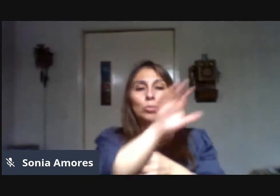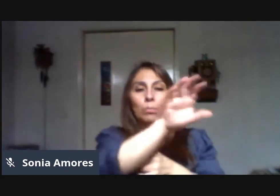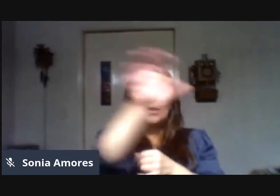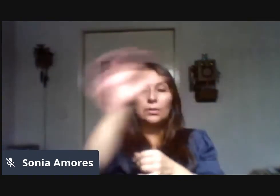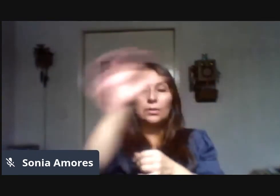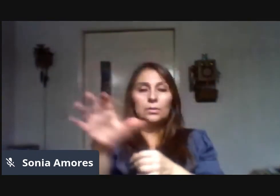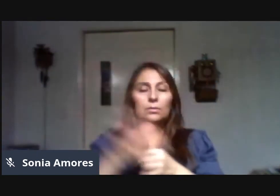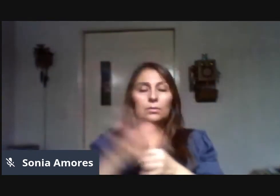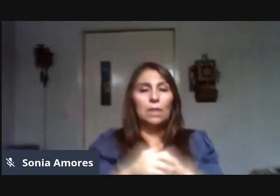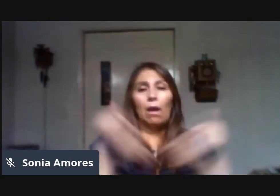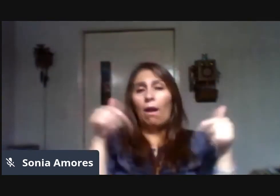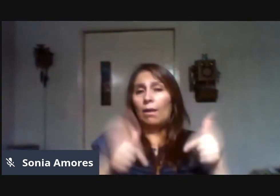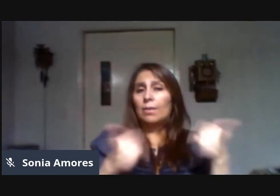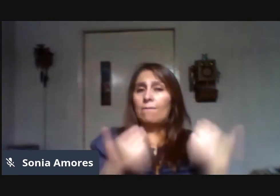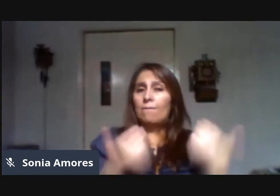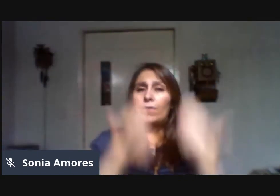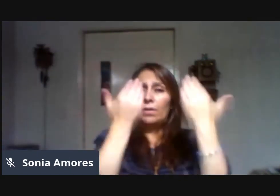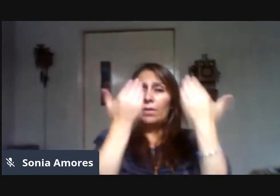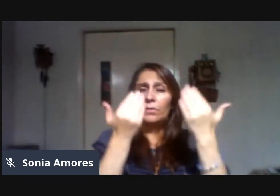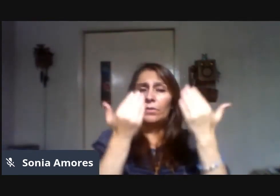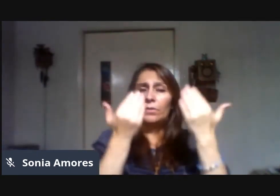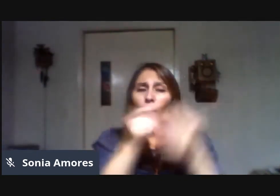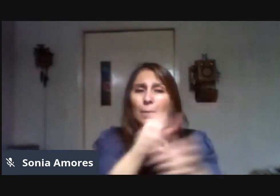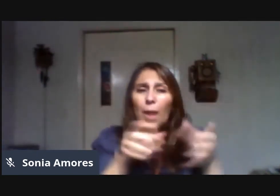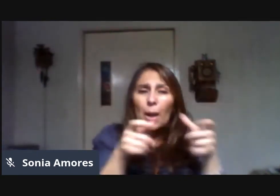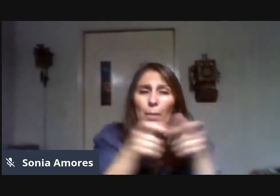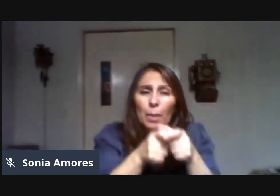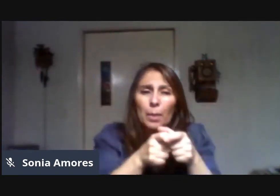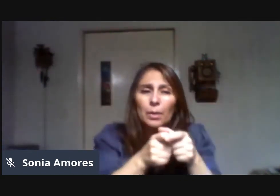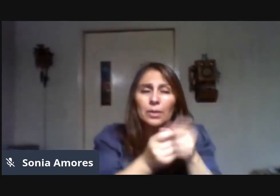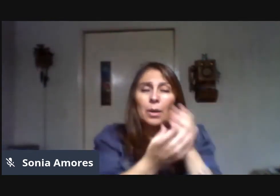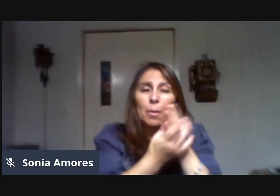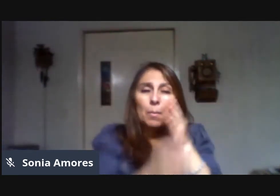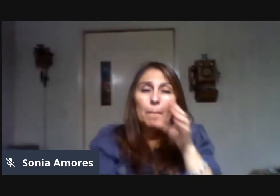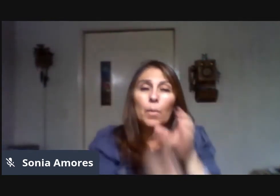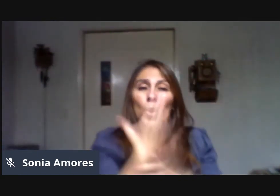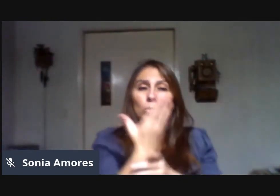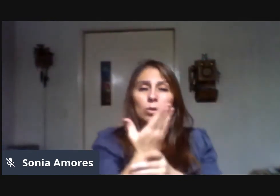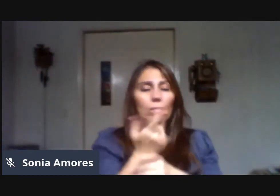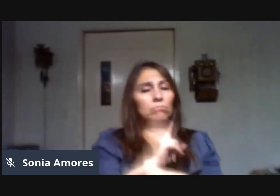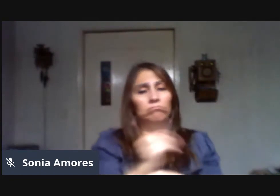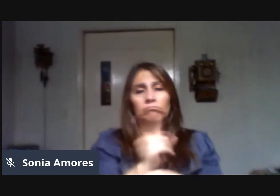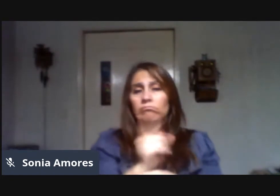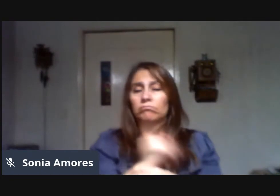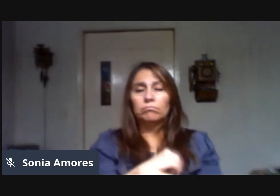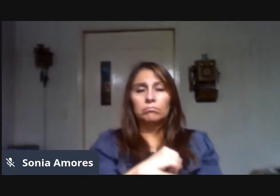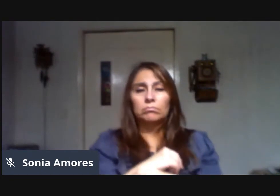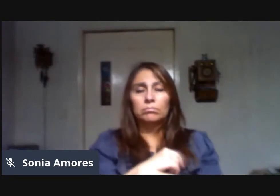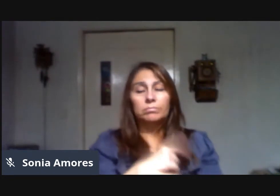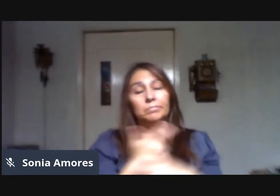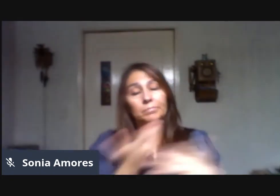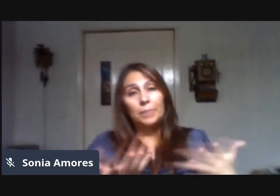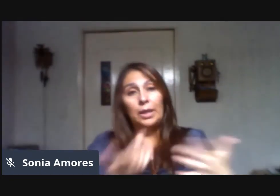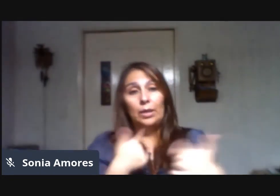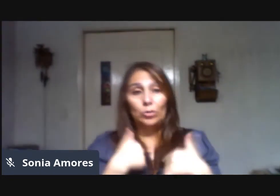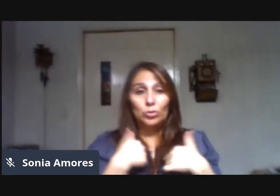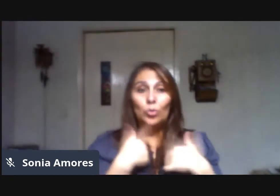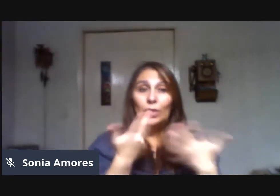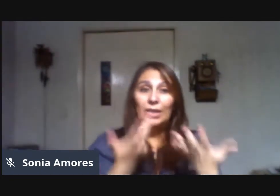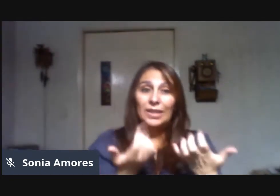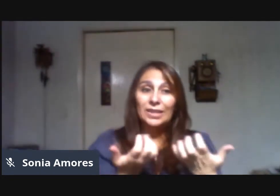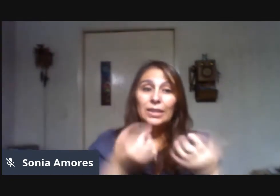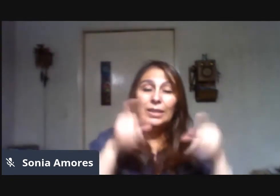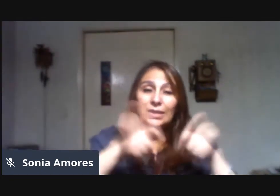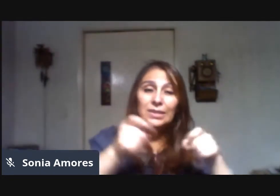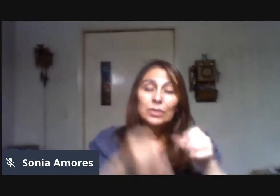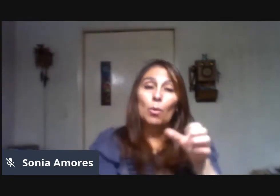pequeño productor de alimentos. Pero para producir necesitamos tener acceso a esa tierra, a esa concentración